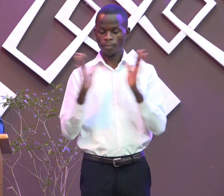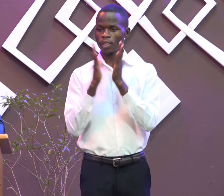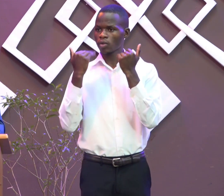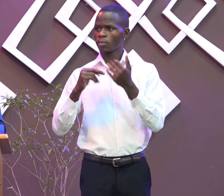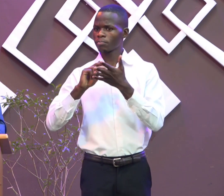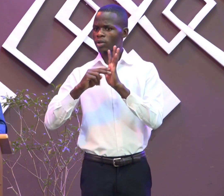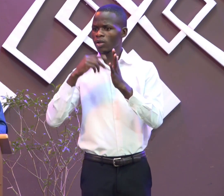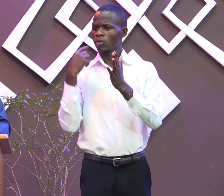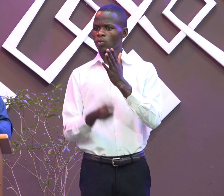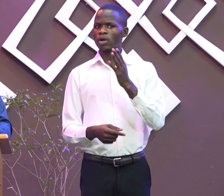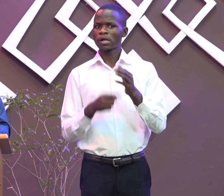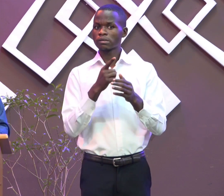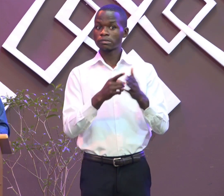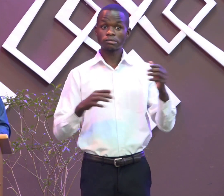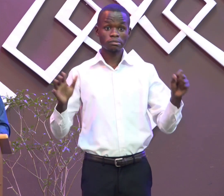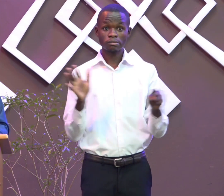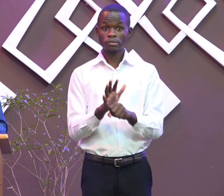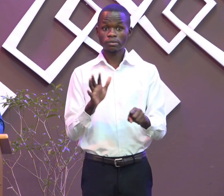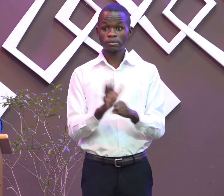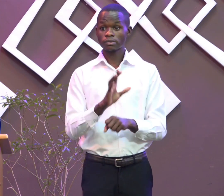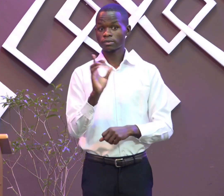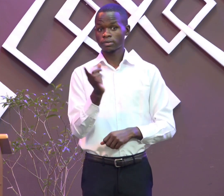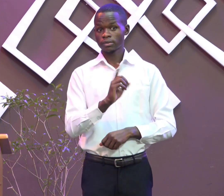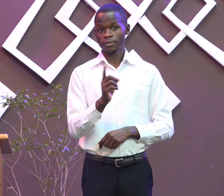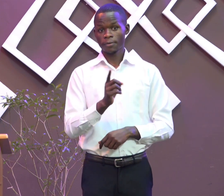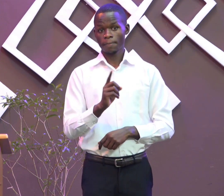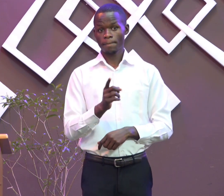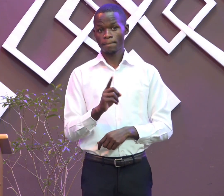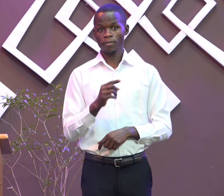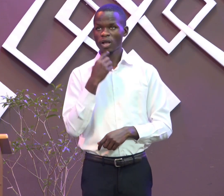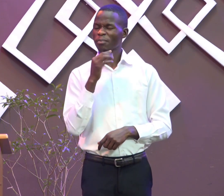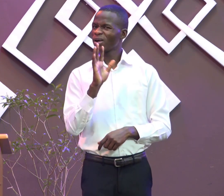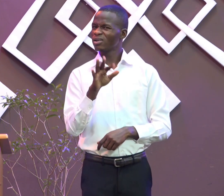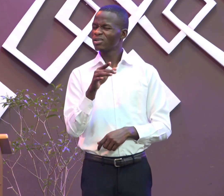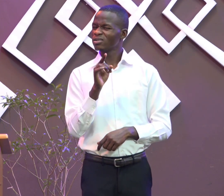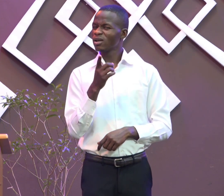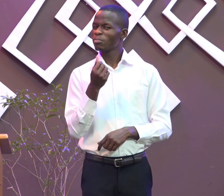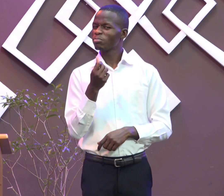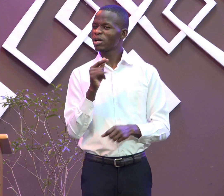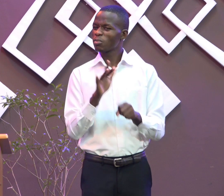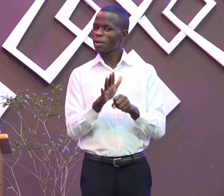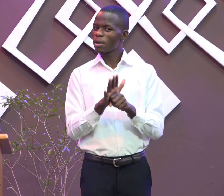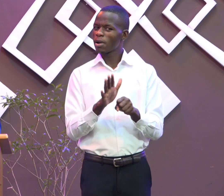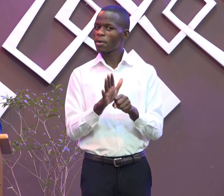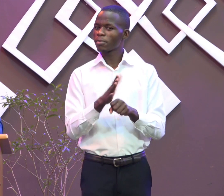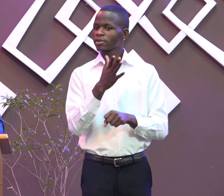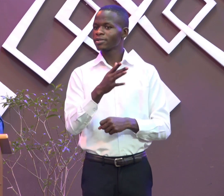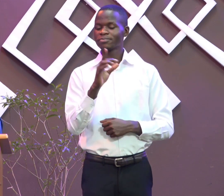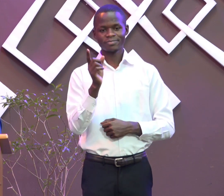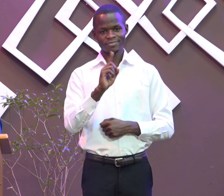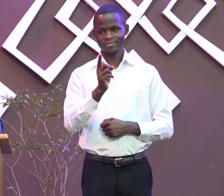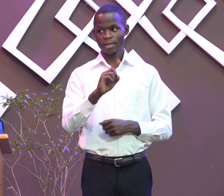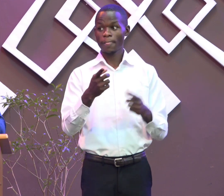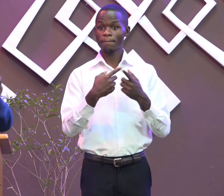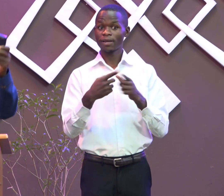tachiba techitegeza anti account zijude jango ganti sente zijude yompiti divobunji